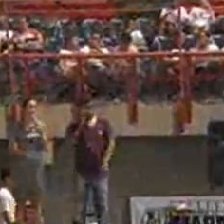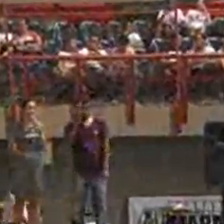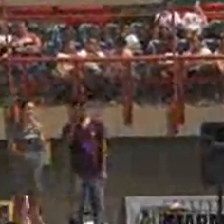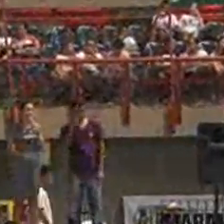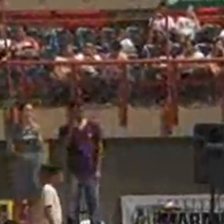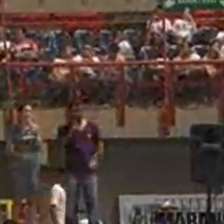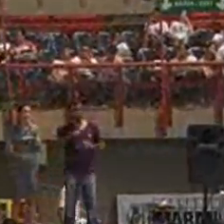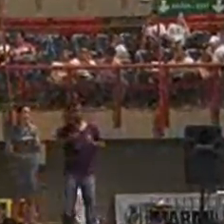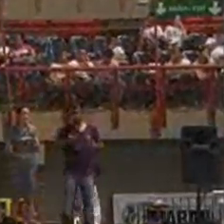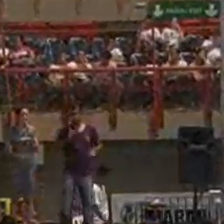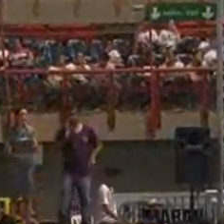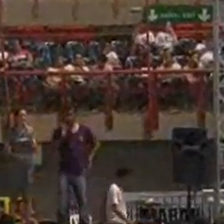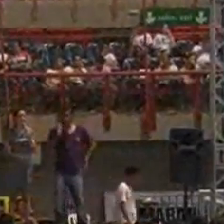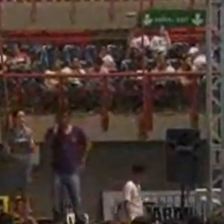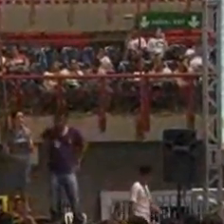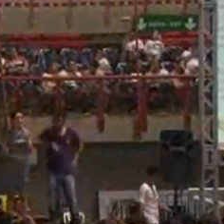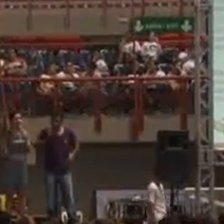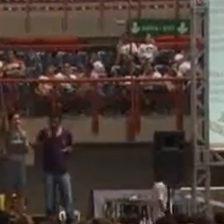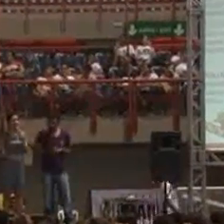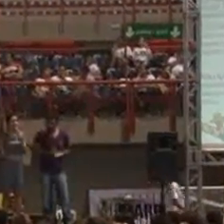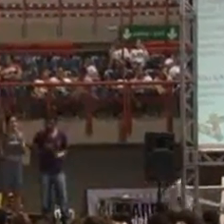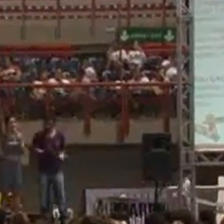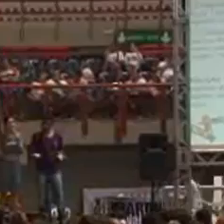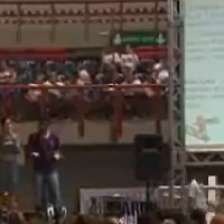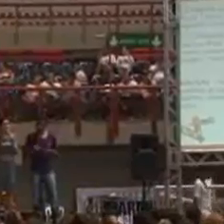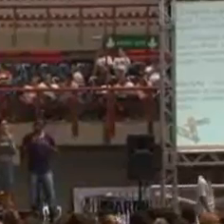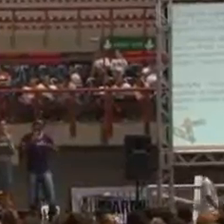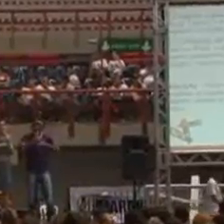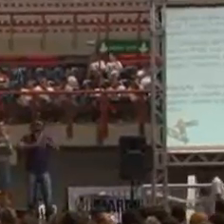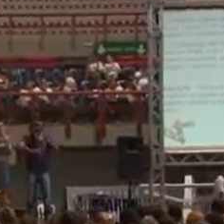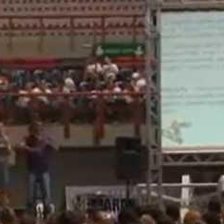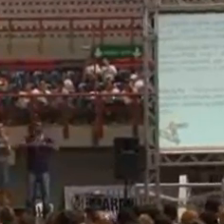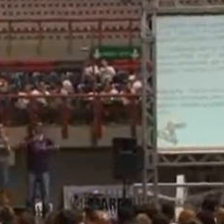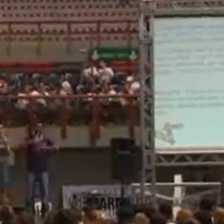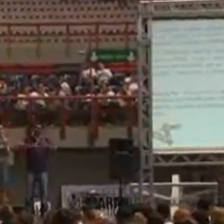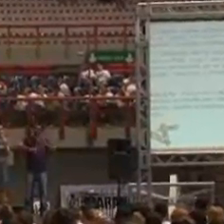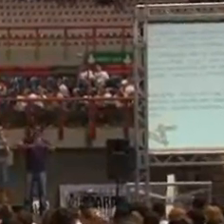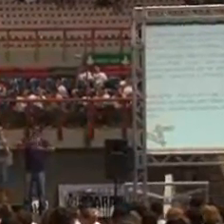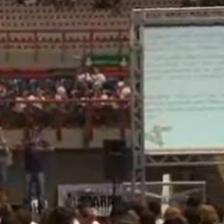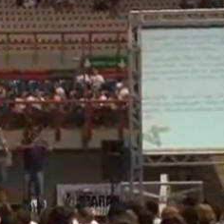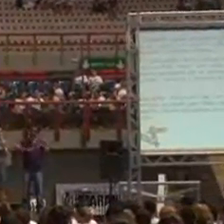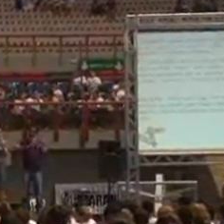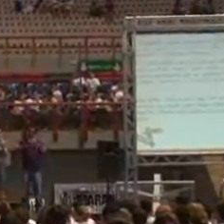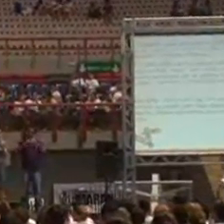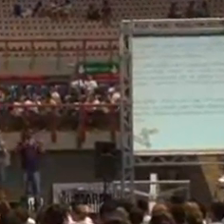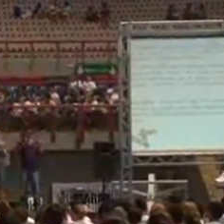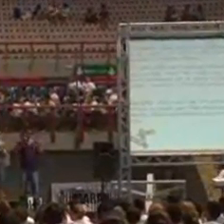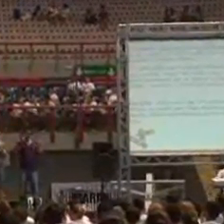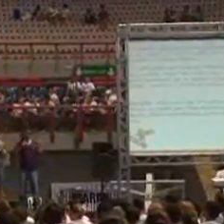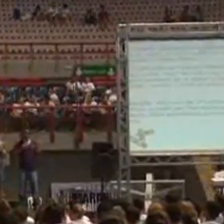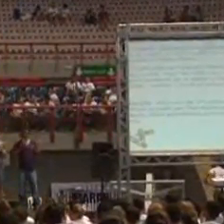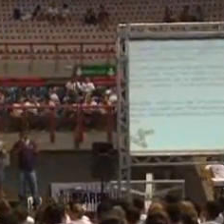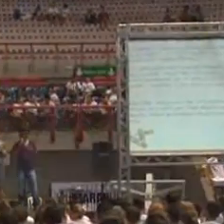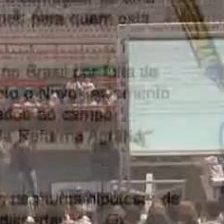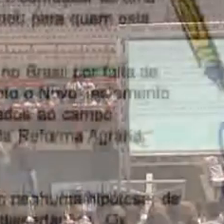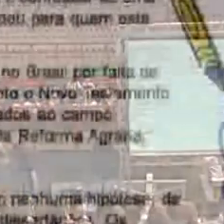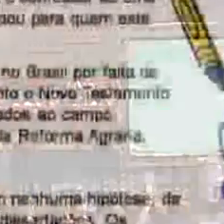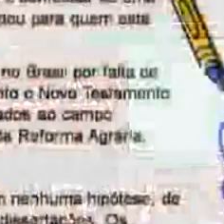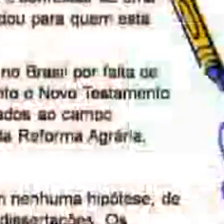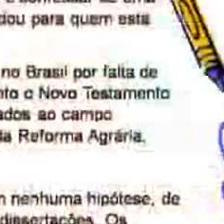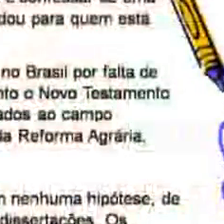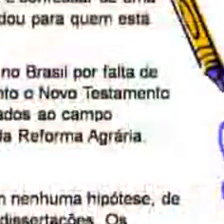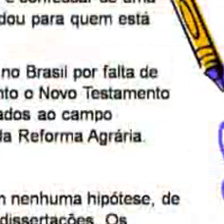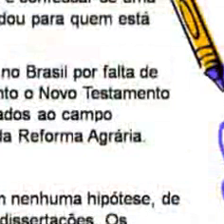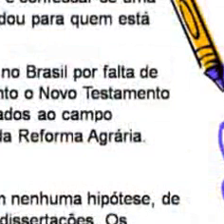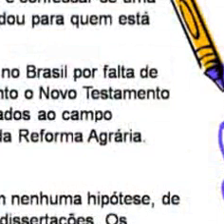que é assim mesmo? Então, cuidado. Cuidado com os excessos da fé no seu texto. O